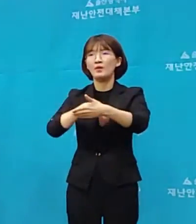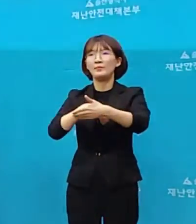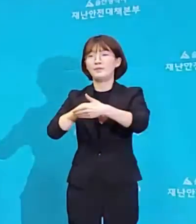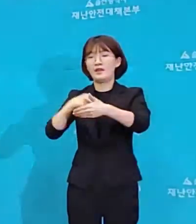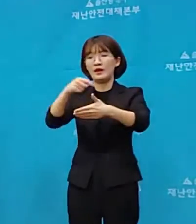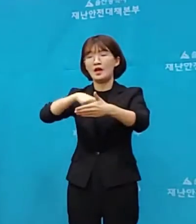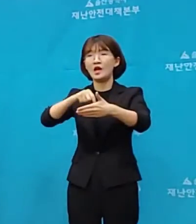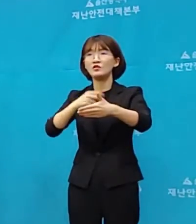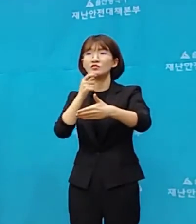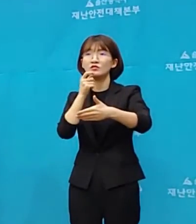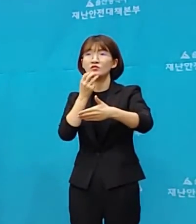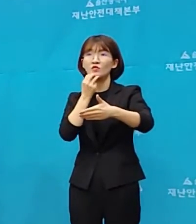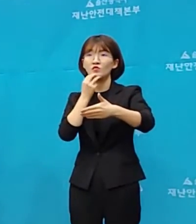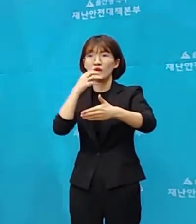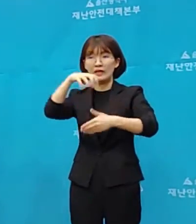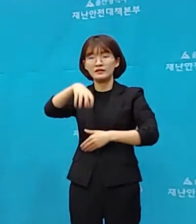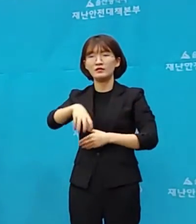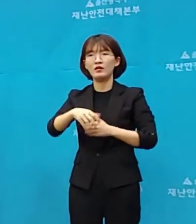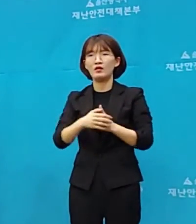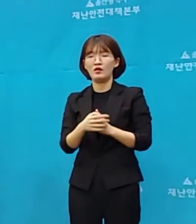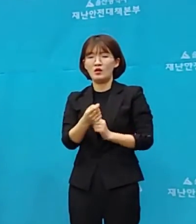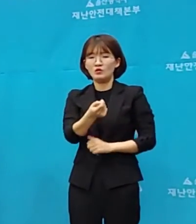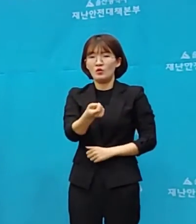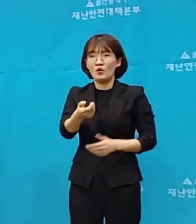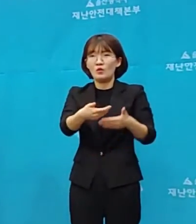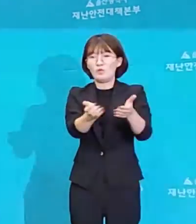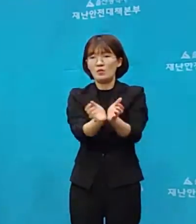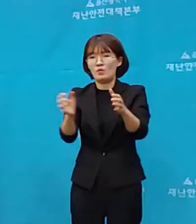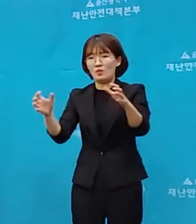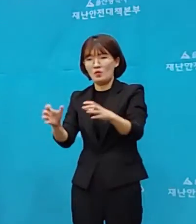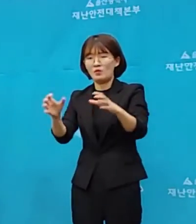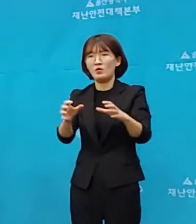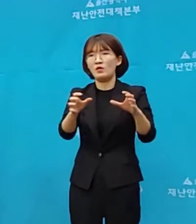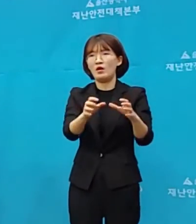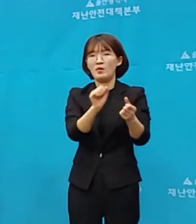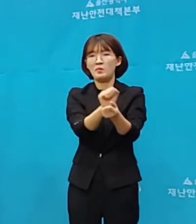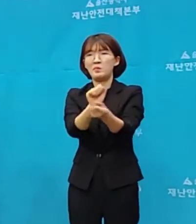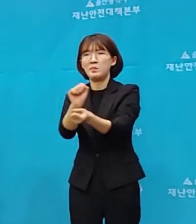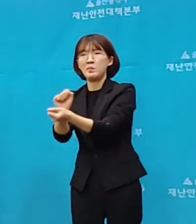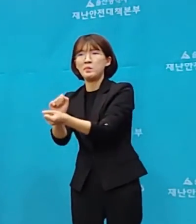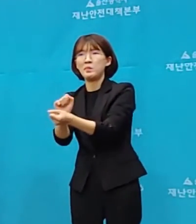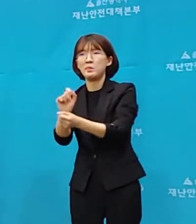수도권에서 소규모 집단 감염이 현실화되고 있어